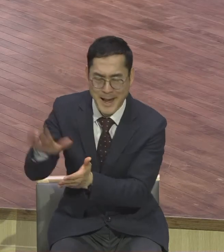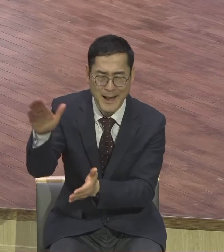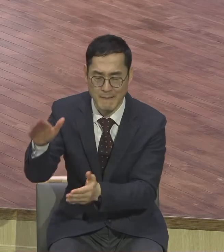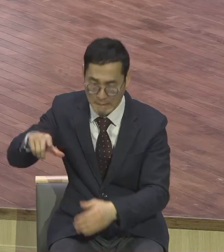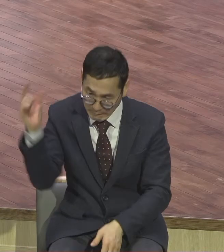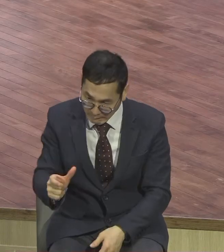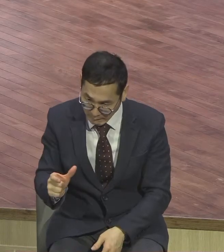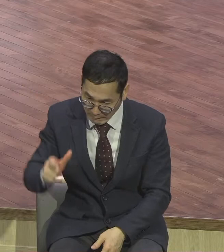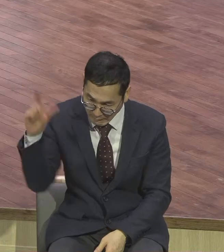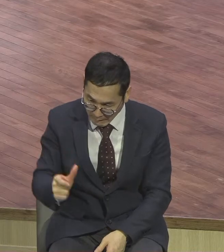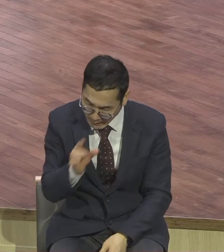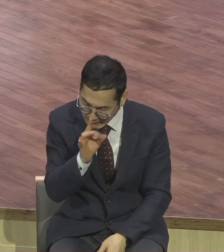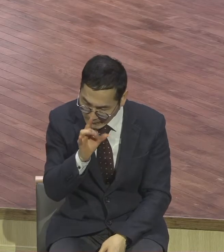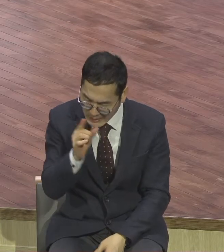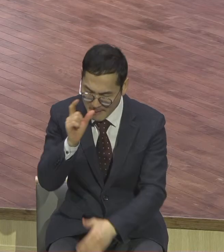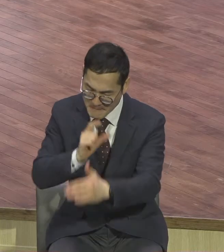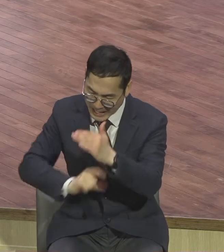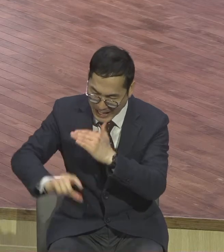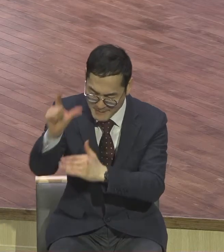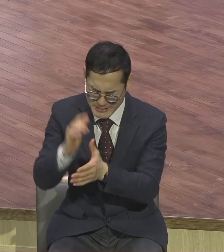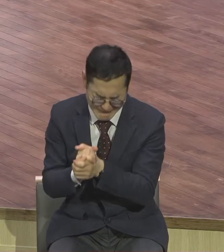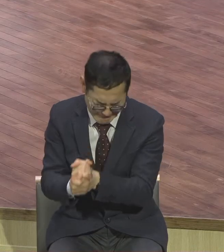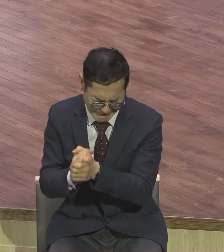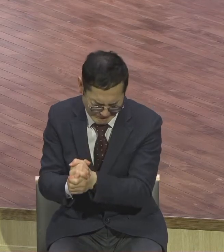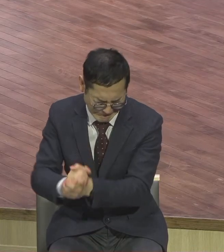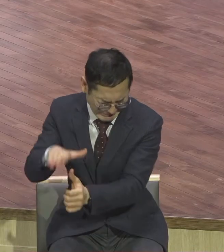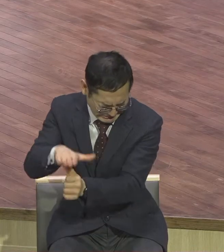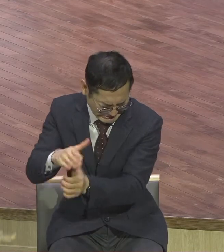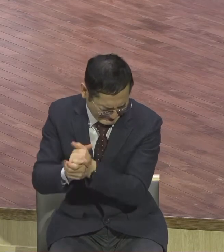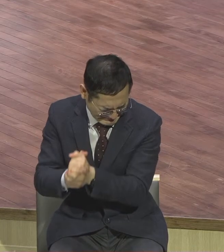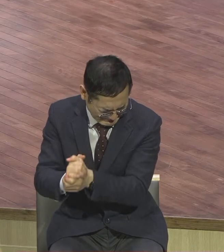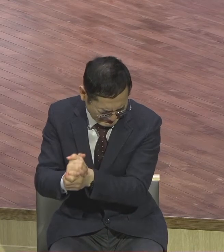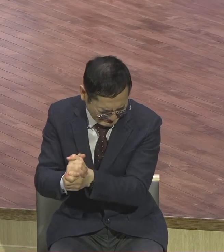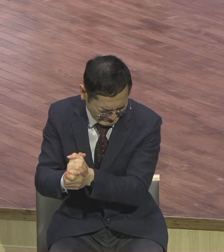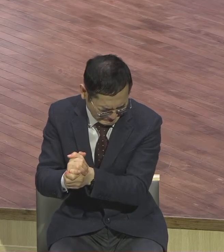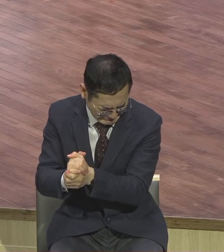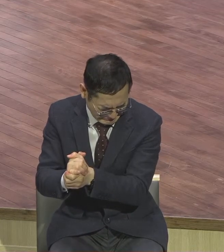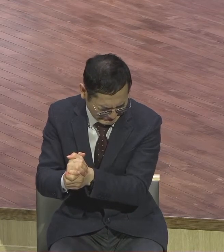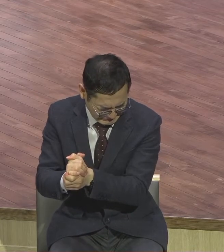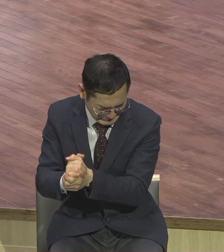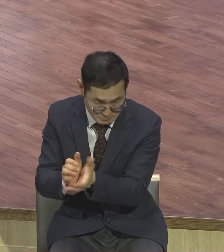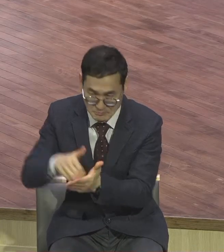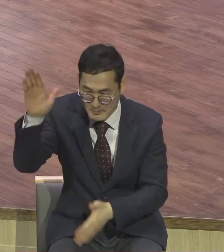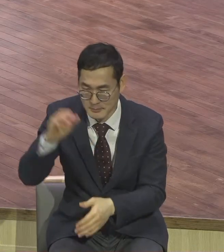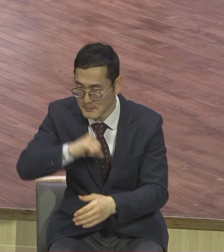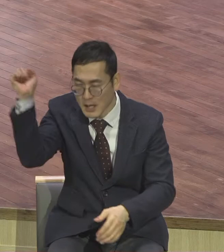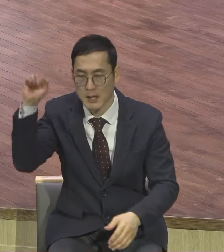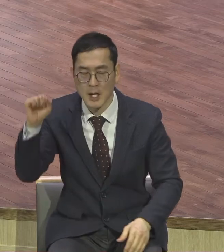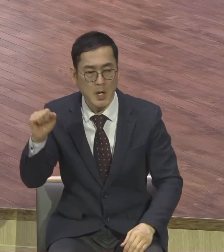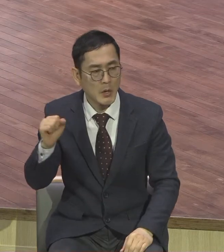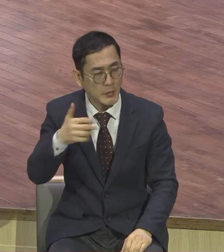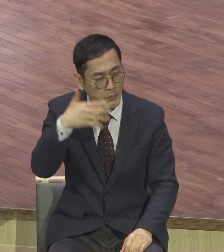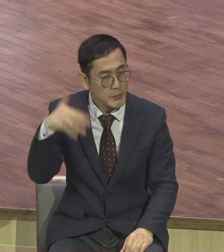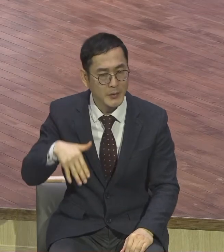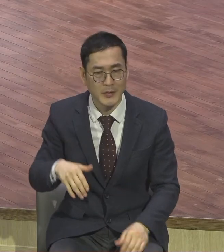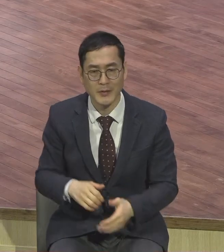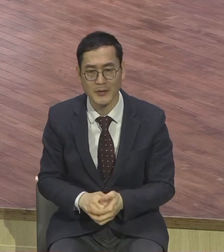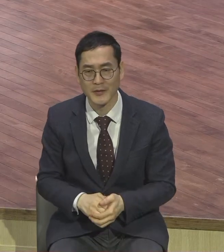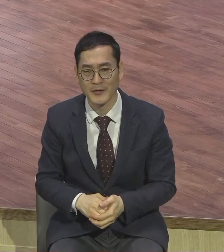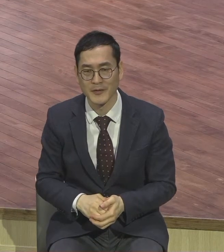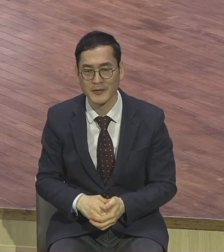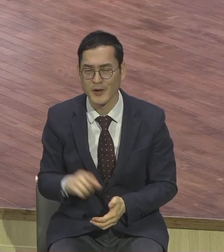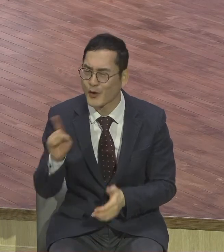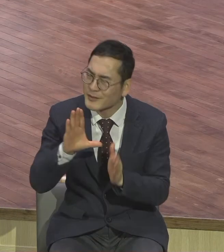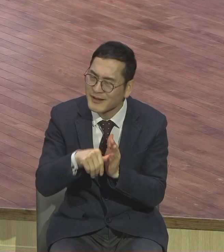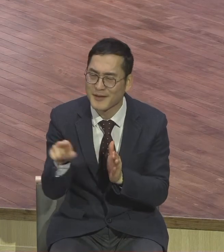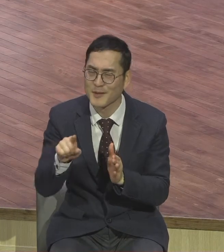밤을 세울 때도 있어요. 귀신을 쫓아낸는데 어떤 데 일주일 갈 때도 있어요. 어떤 데 한낮 갈 때도 있어요. 귀신을 쫓아낸는데 예수님은 한방에